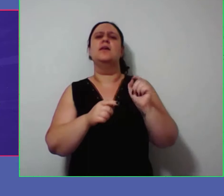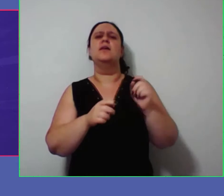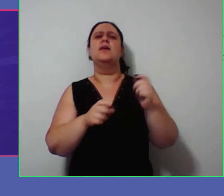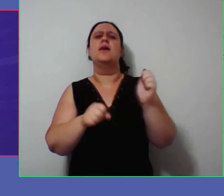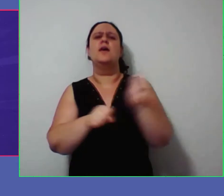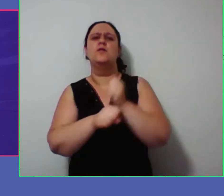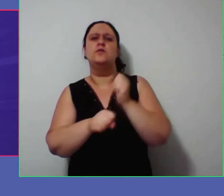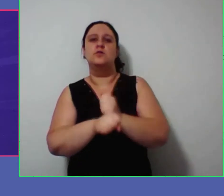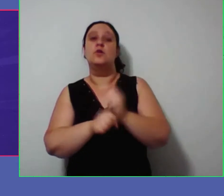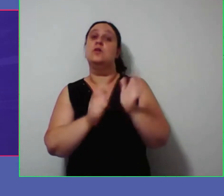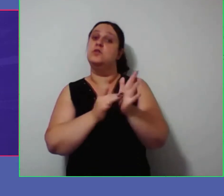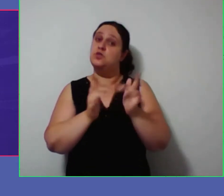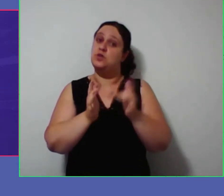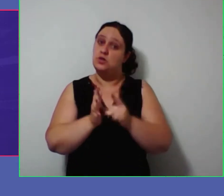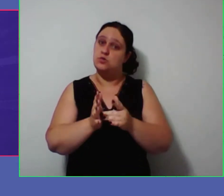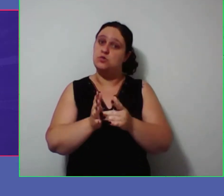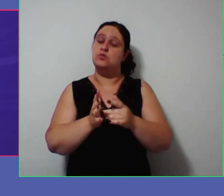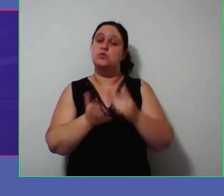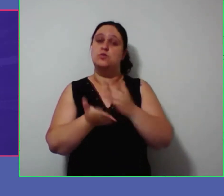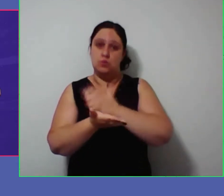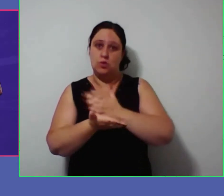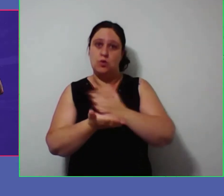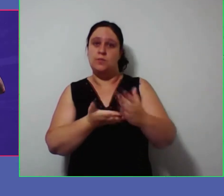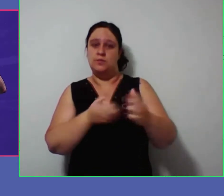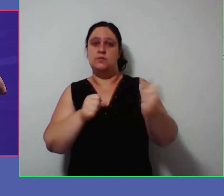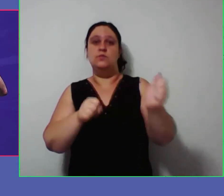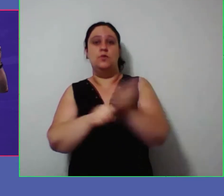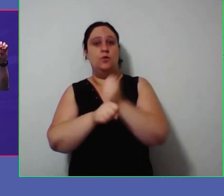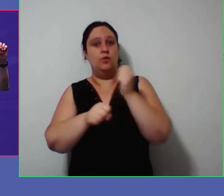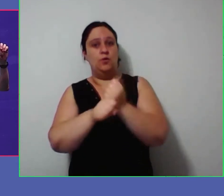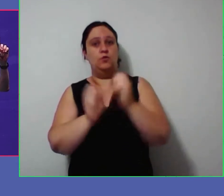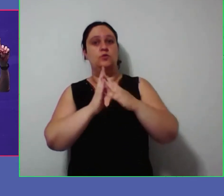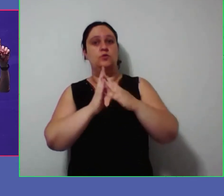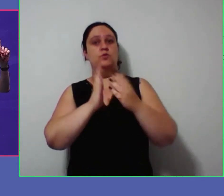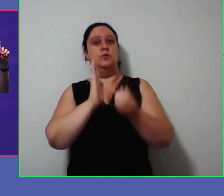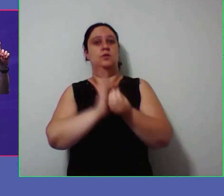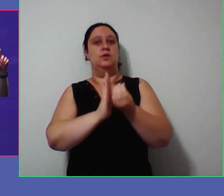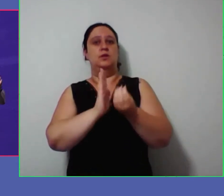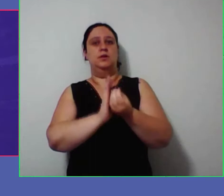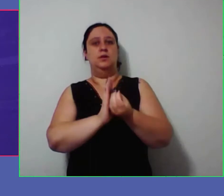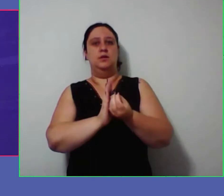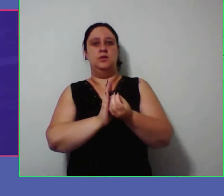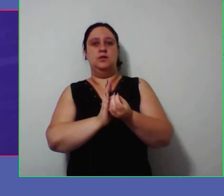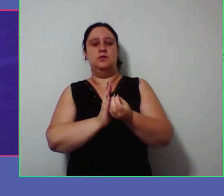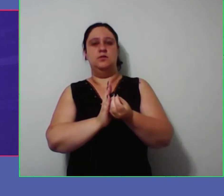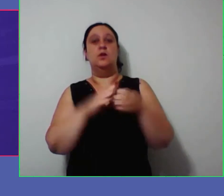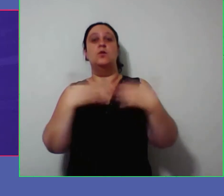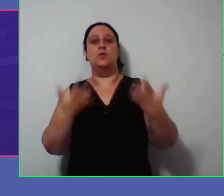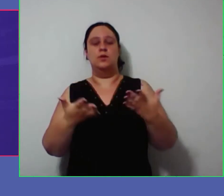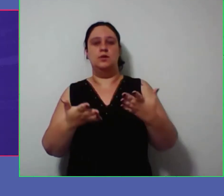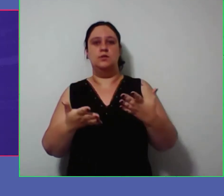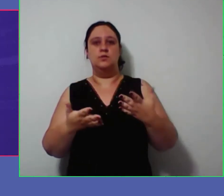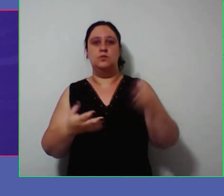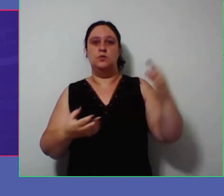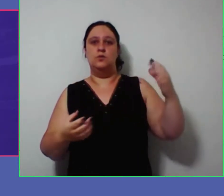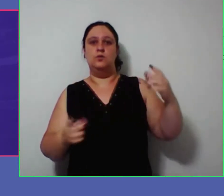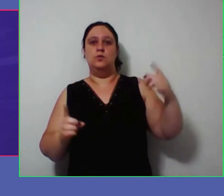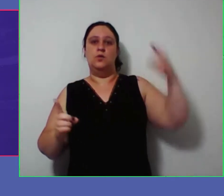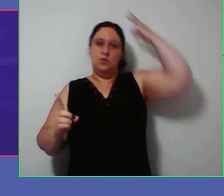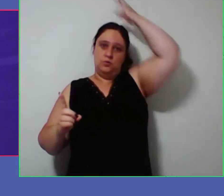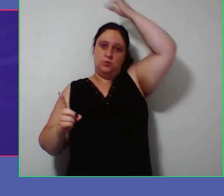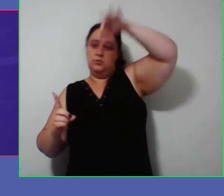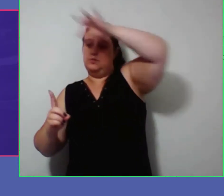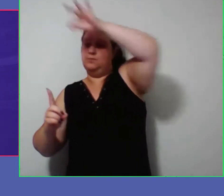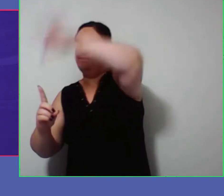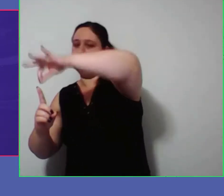começou a edificar a igreja a partir do dia do Pentecostes. Lá em Atos 2, vamos dar uma olhada. Lá em